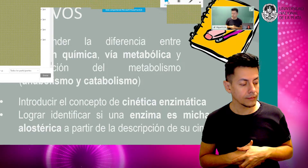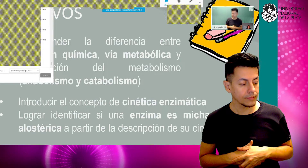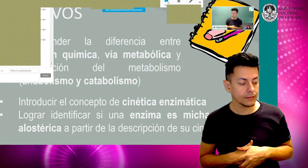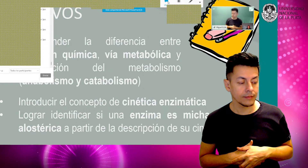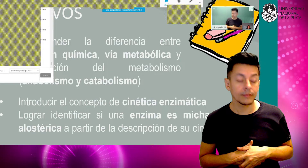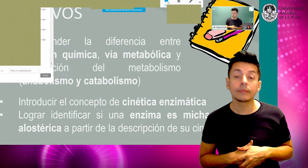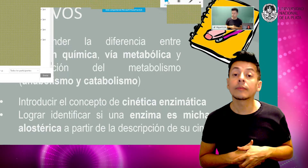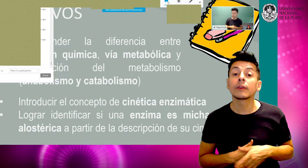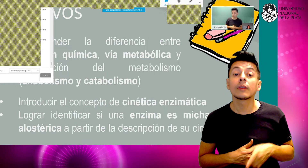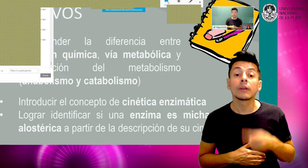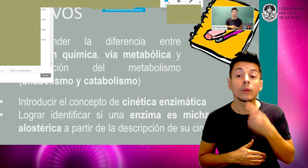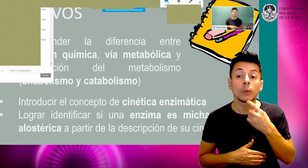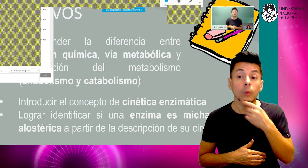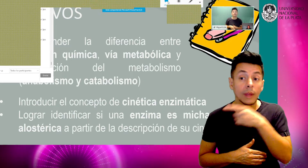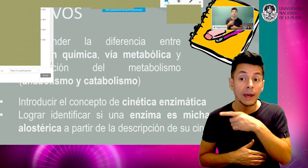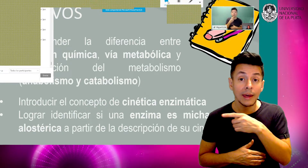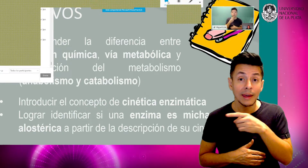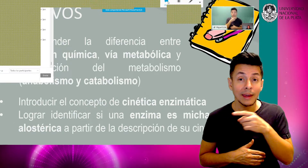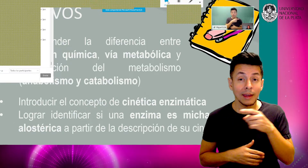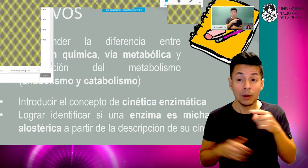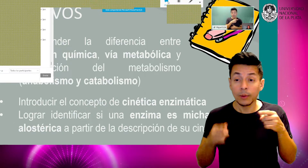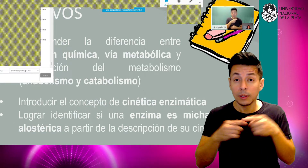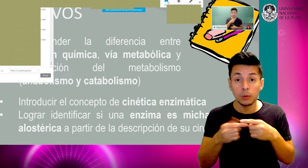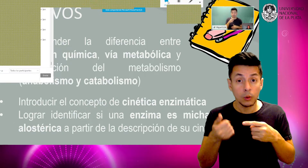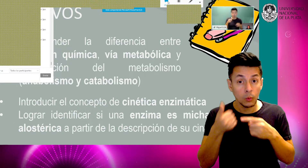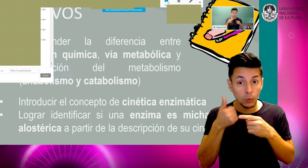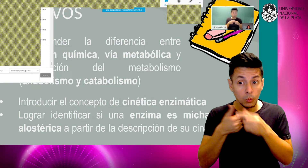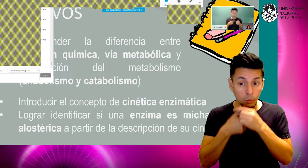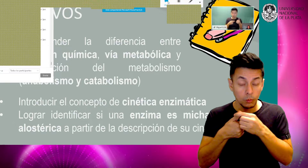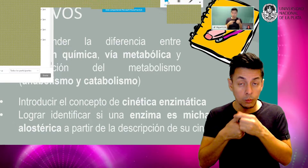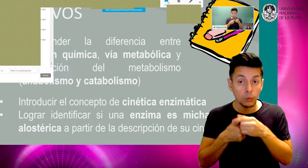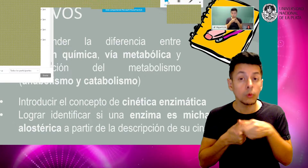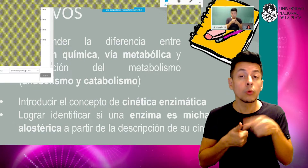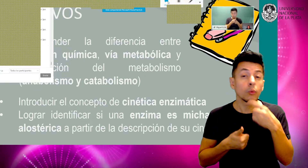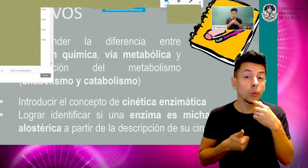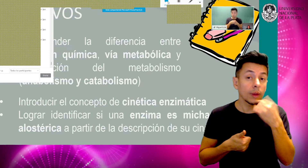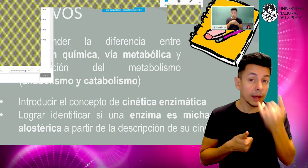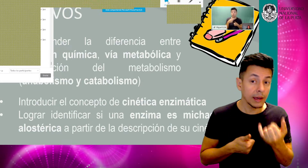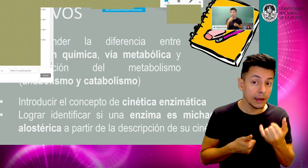¿Tienen alguna pregunta en relación al primer objetivo?